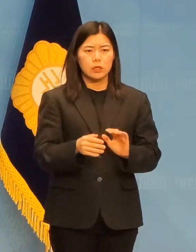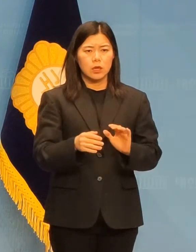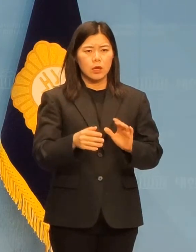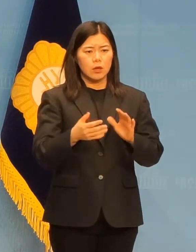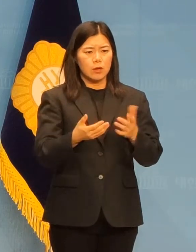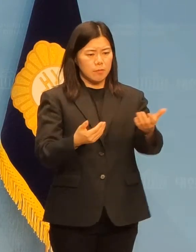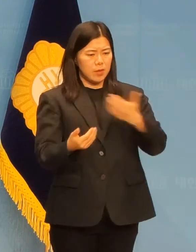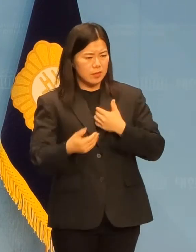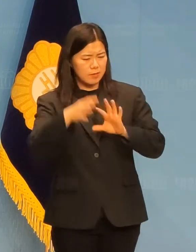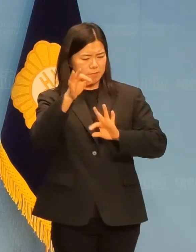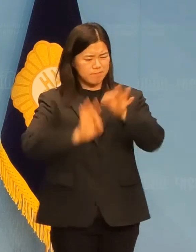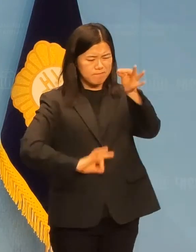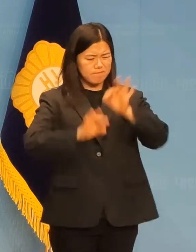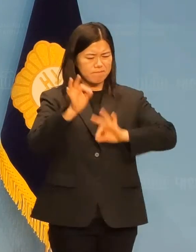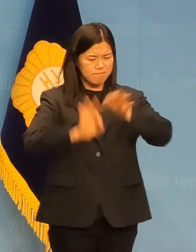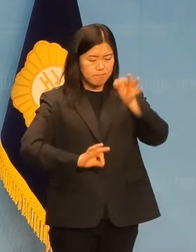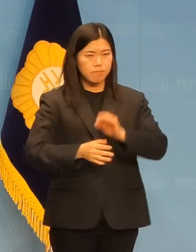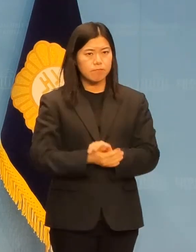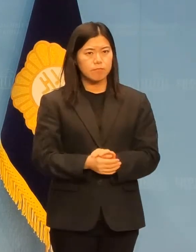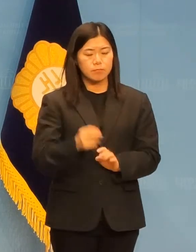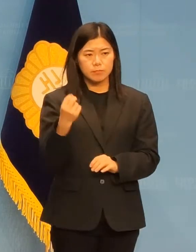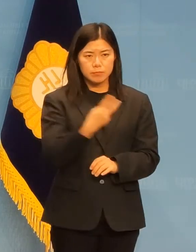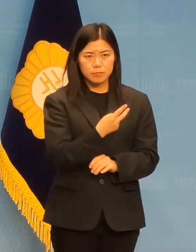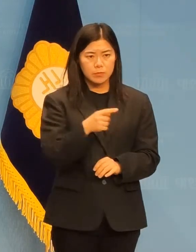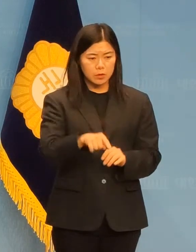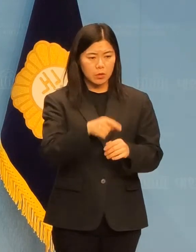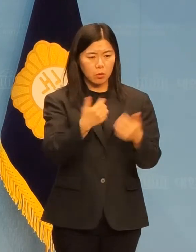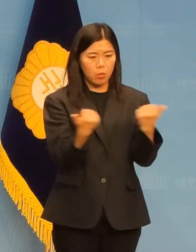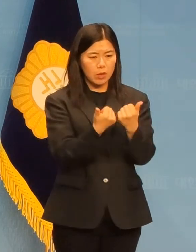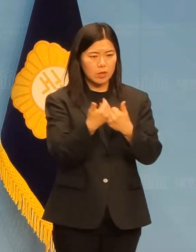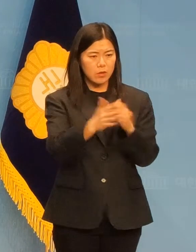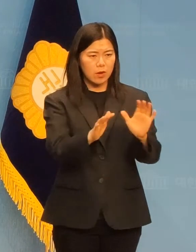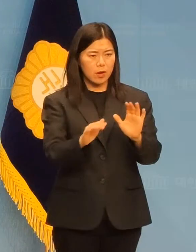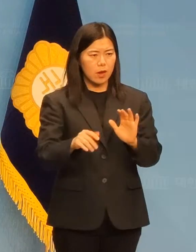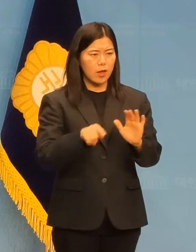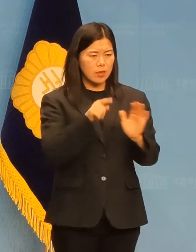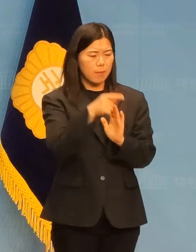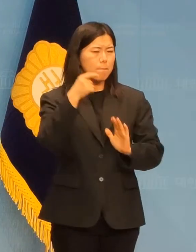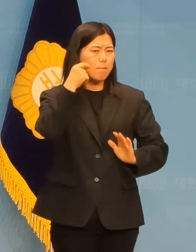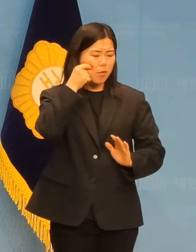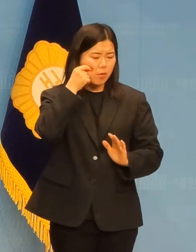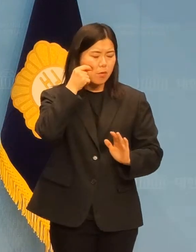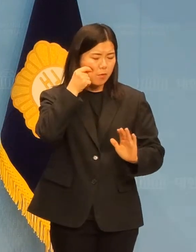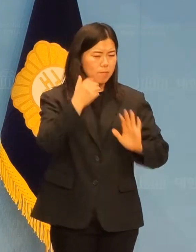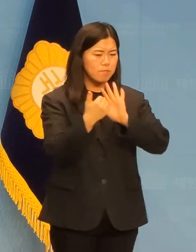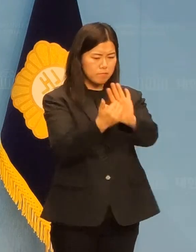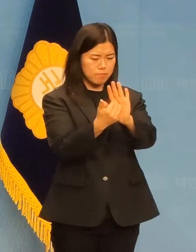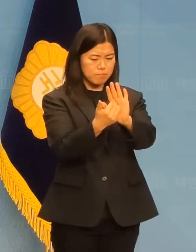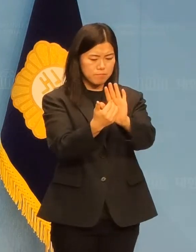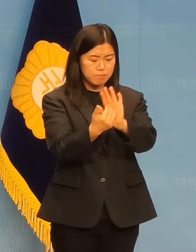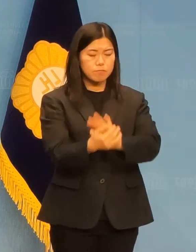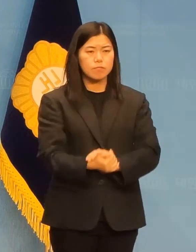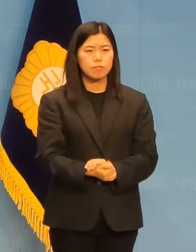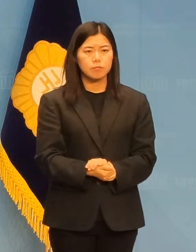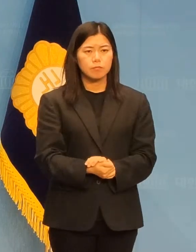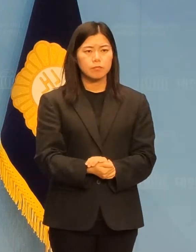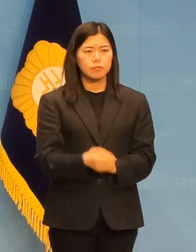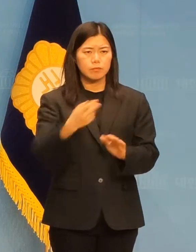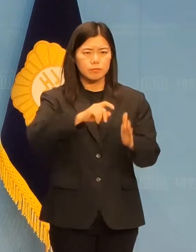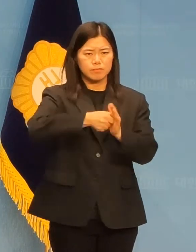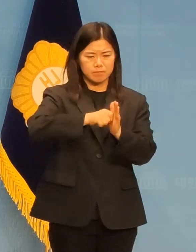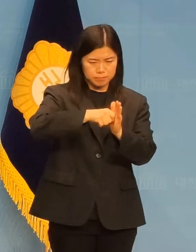손으로 받아서 찢어버리고, 그리고 그 회의장에 들어가지 못하게 회의장을 막아버리고